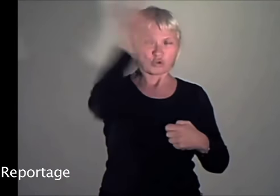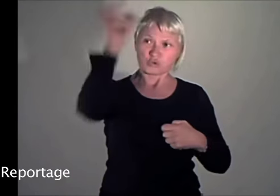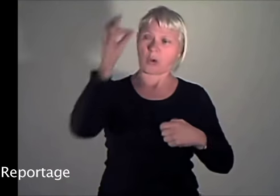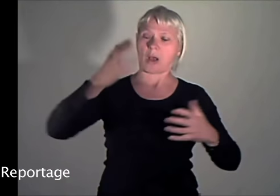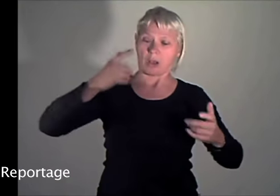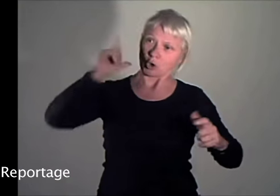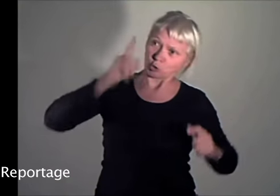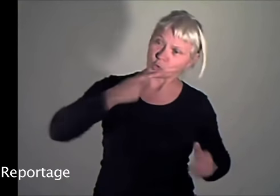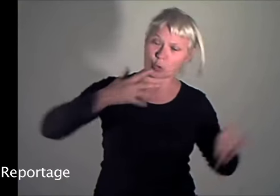signes,